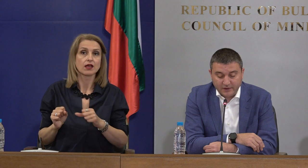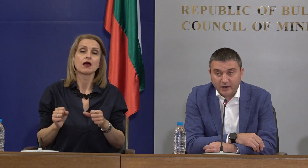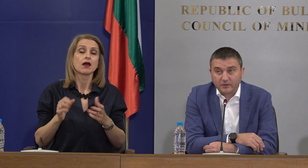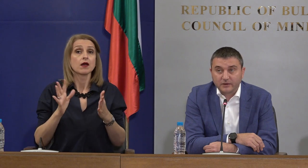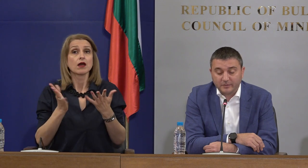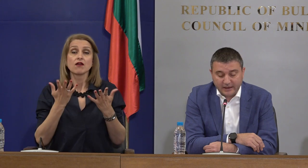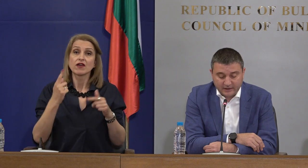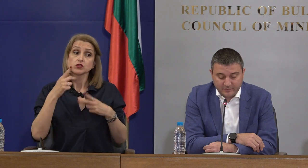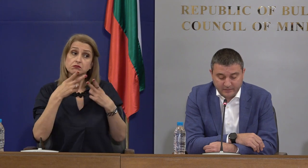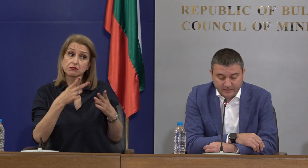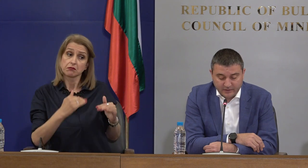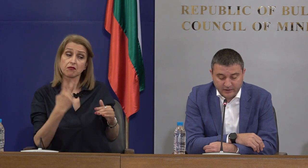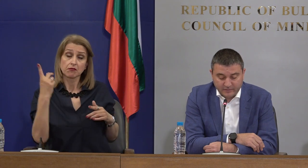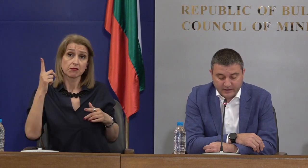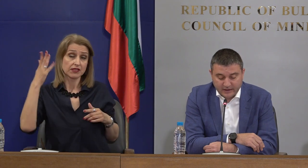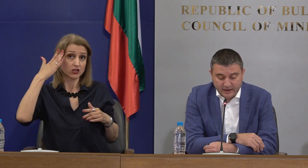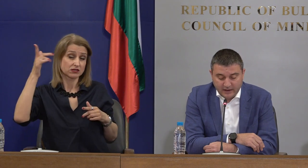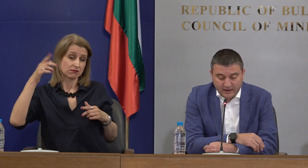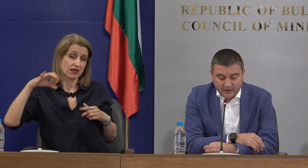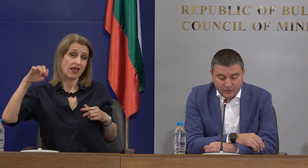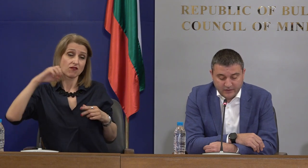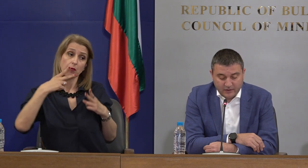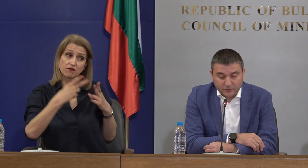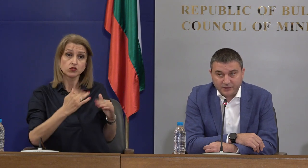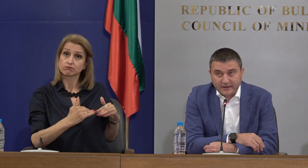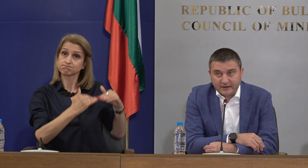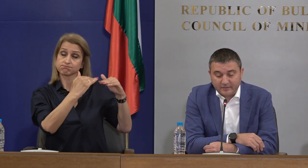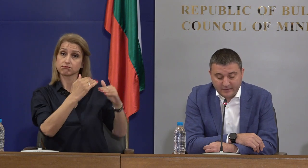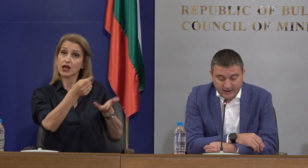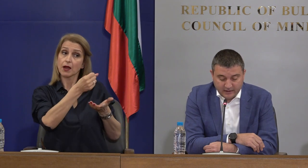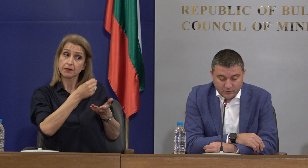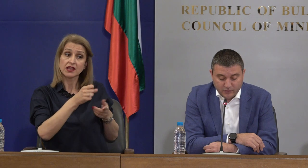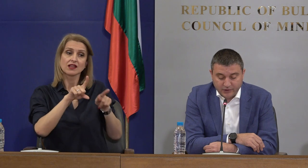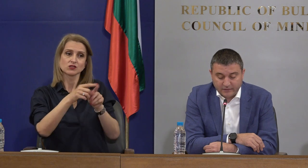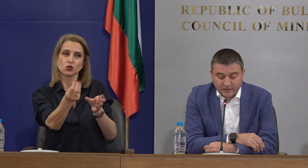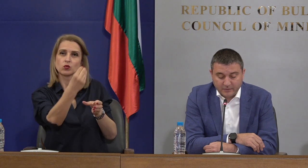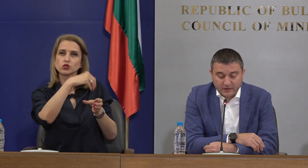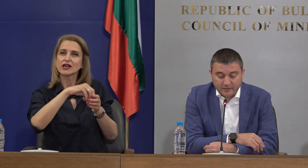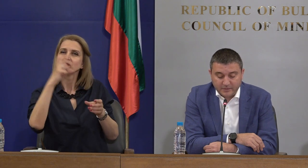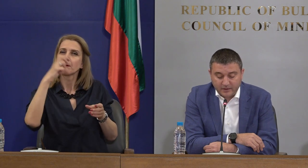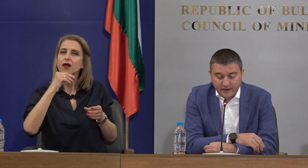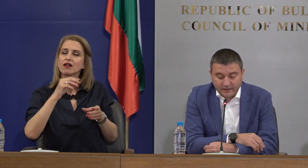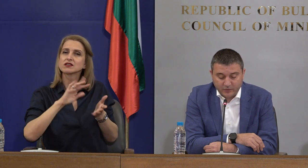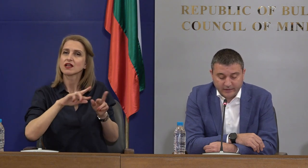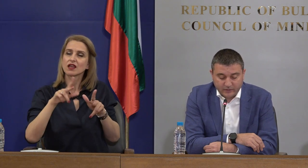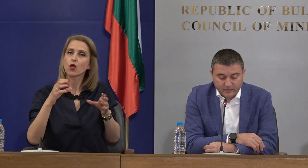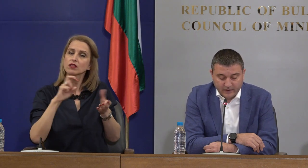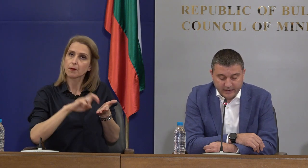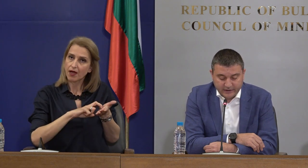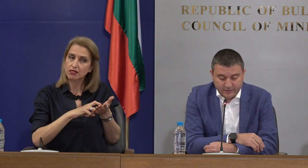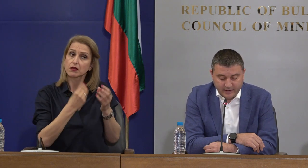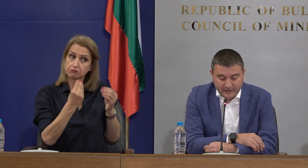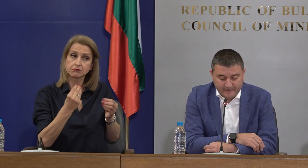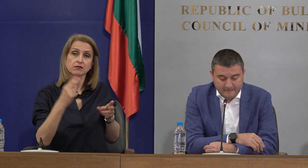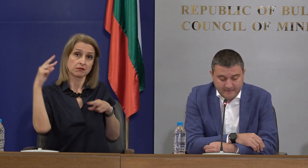припозна увеличението на капитала на ПИП на регулиран пазар с потенциалното участие на ББР като положителна стъпка към изпълнение на поетите от